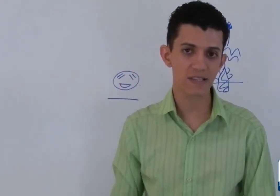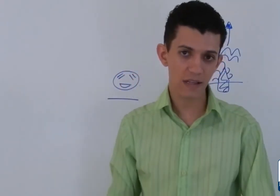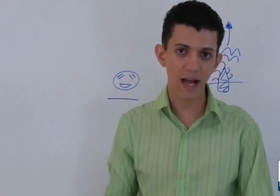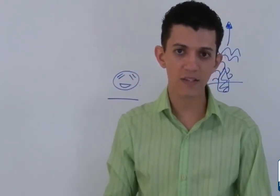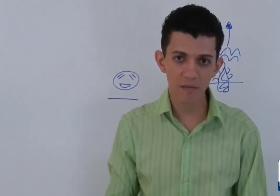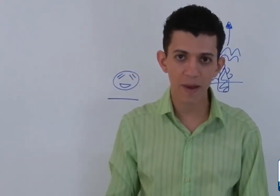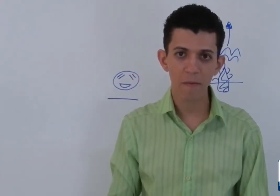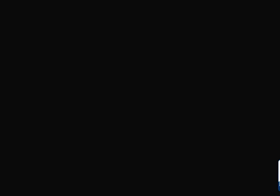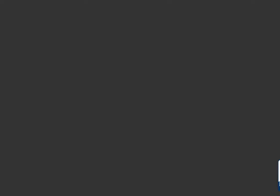facilidade também.